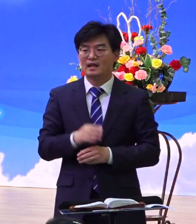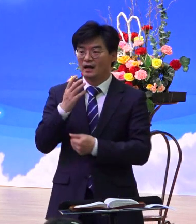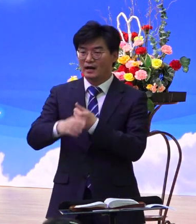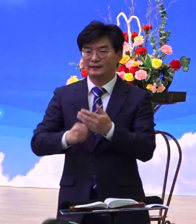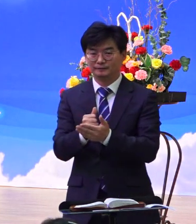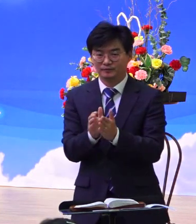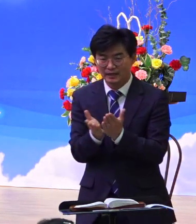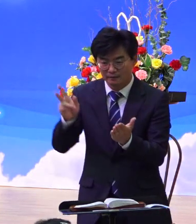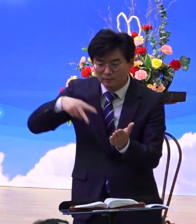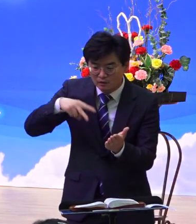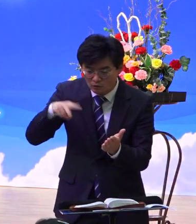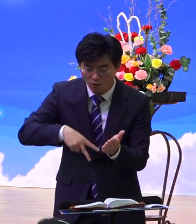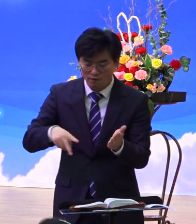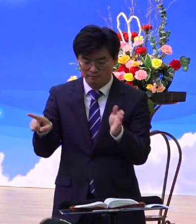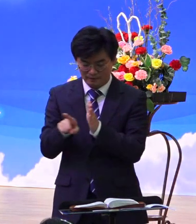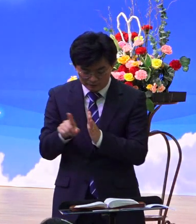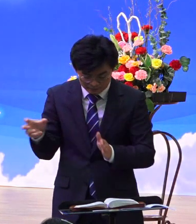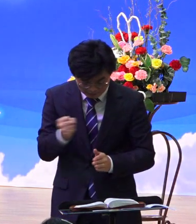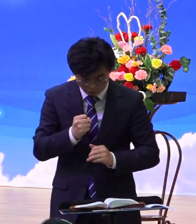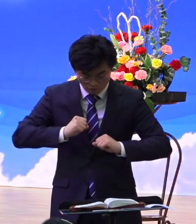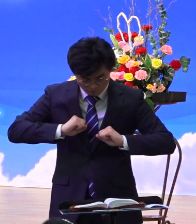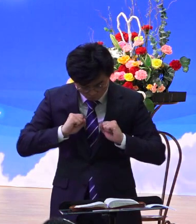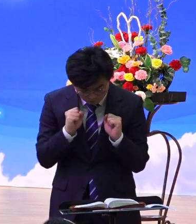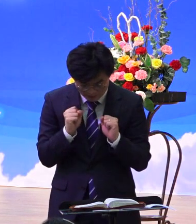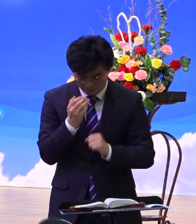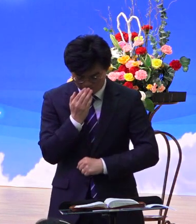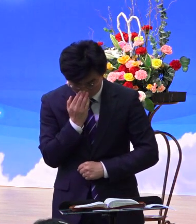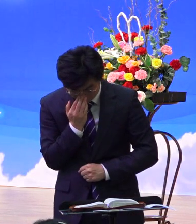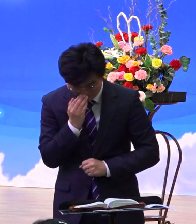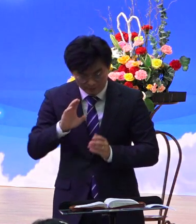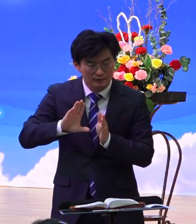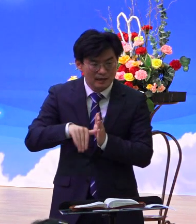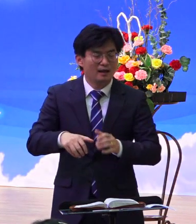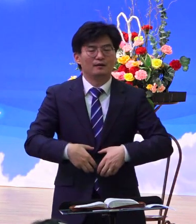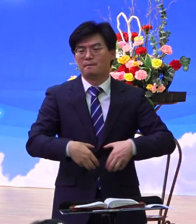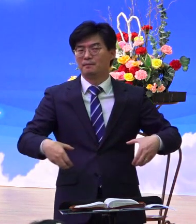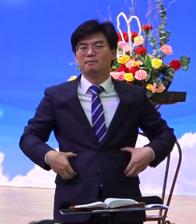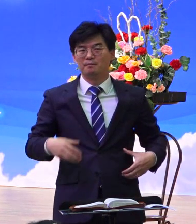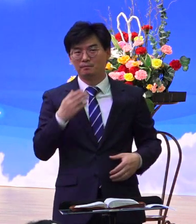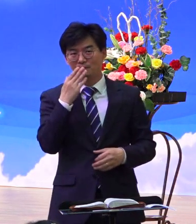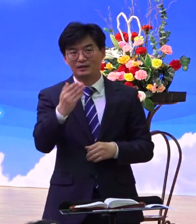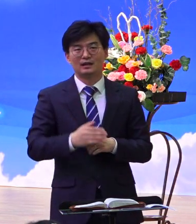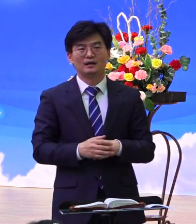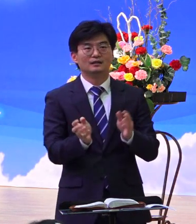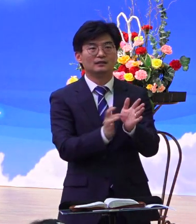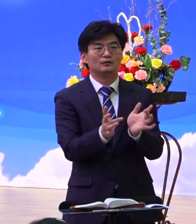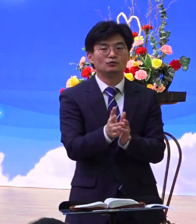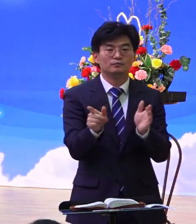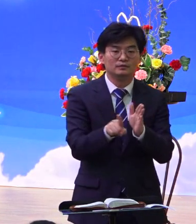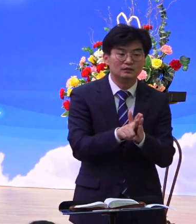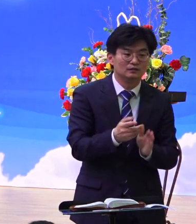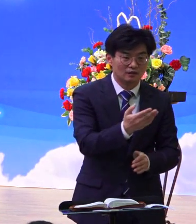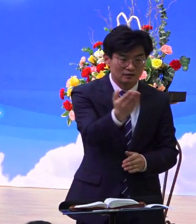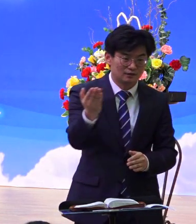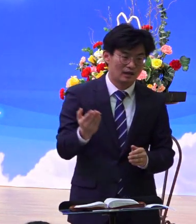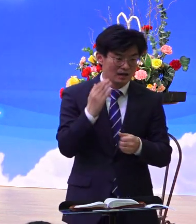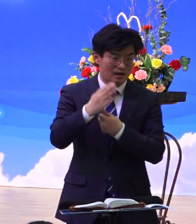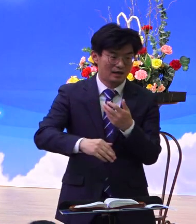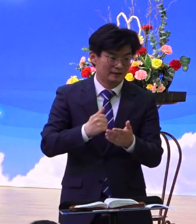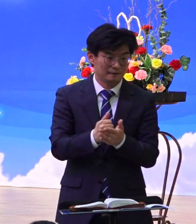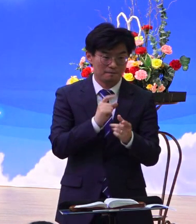말씀을 먹고 그 말씀을 지키며 살아가야 하는데, 그리스도인들이 하나님의 말씀에 뿌리를 두고 있지 않으면 그